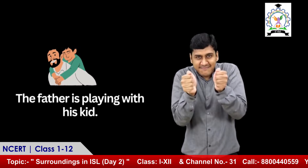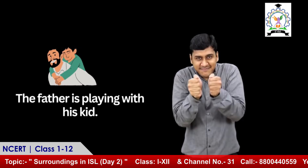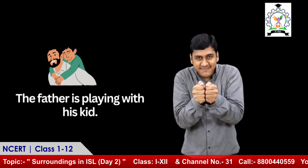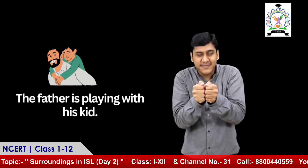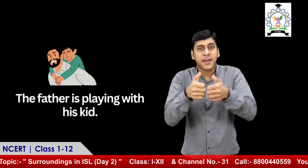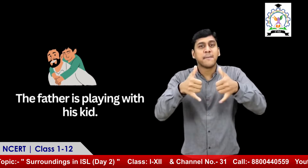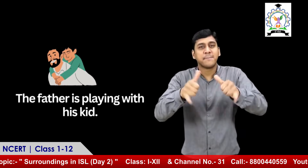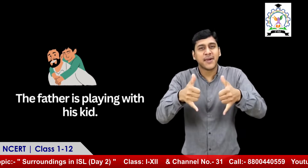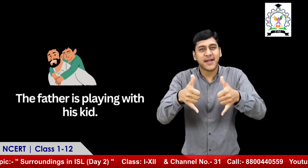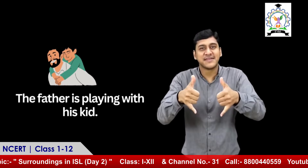खेल रहे हैं।